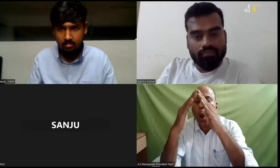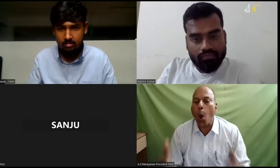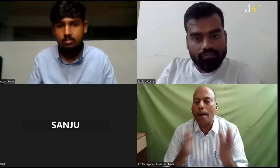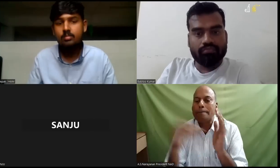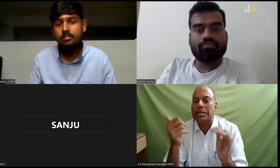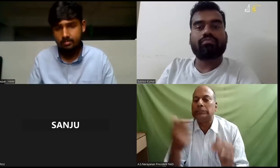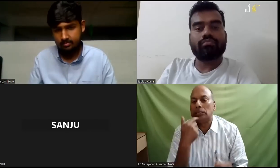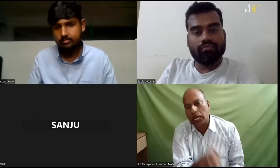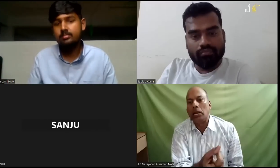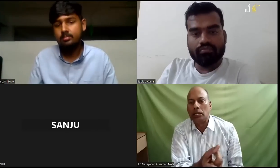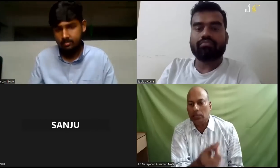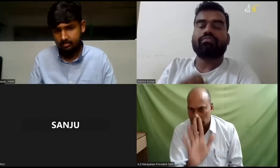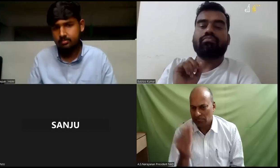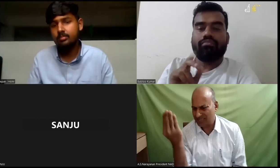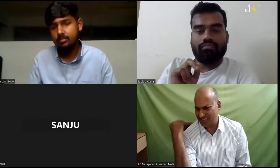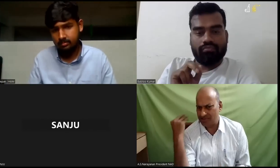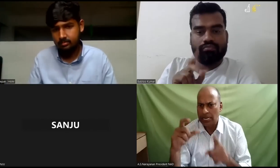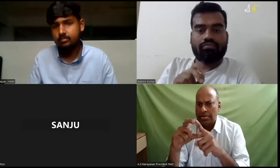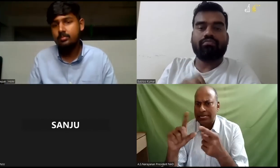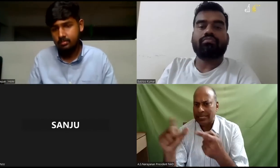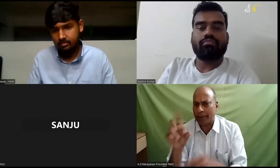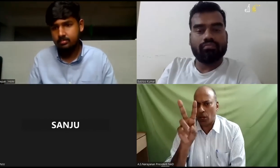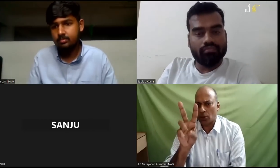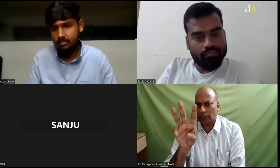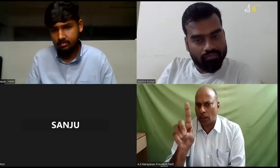అది ఏమైనా మూవ్ అయ్యే ఛాన్సెస్ ఉన్నాయా కష్టమా